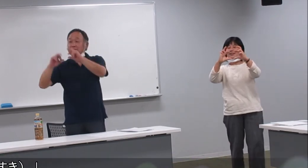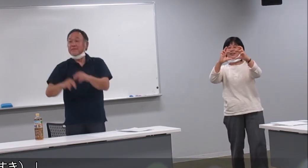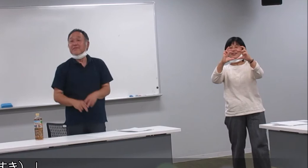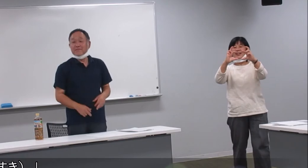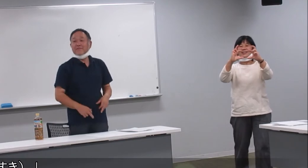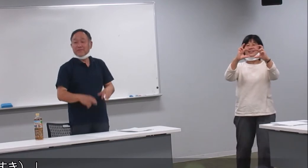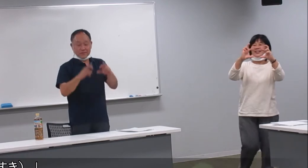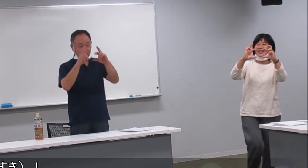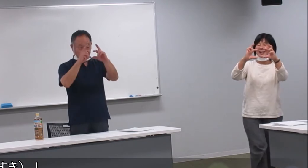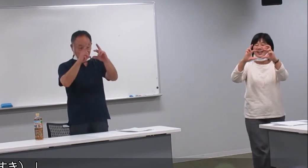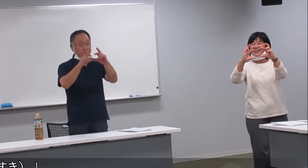薄い。